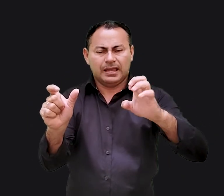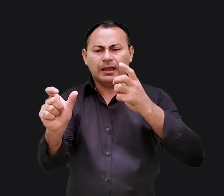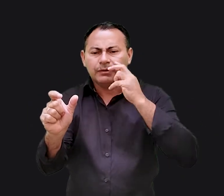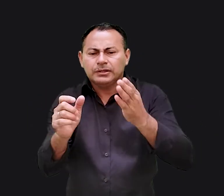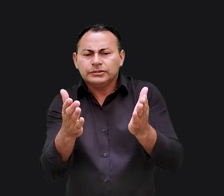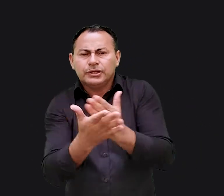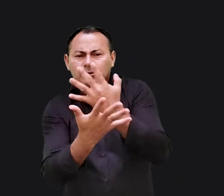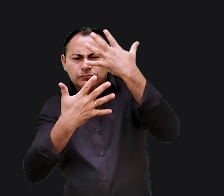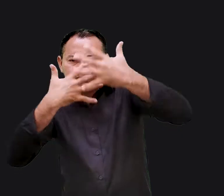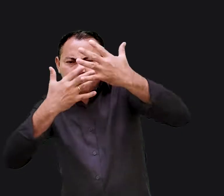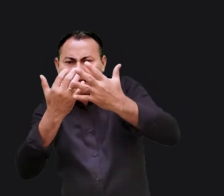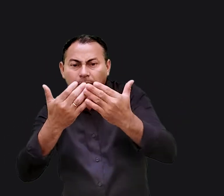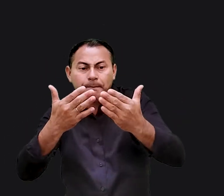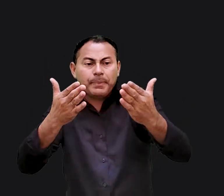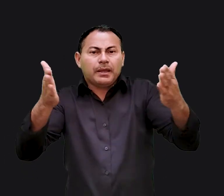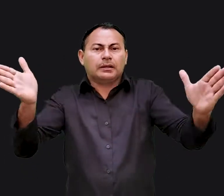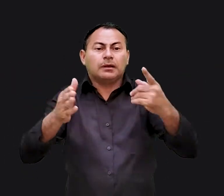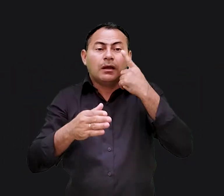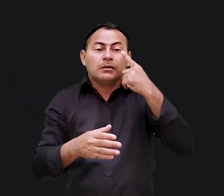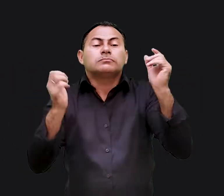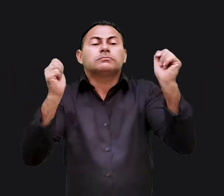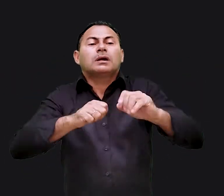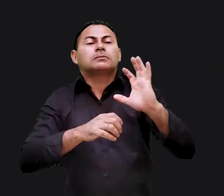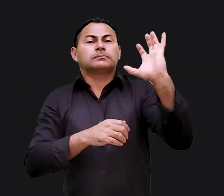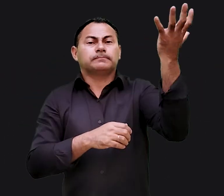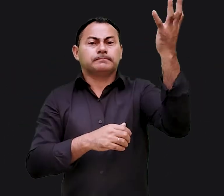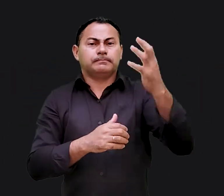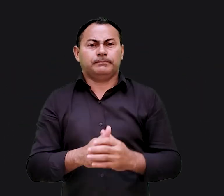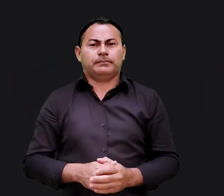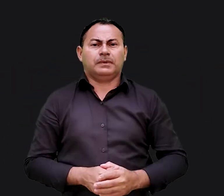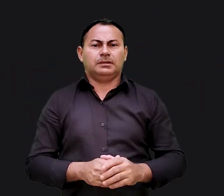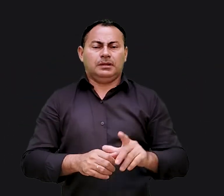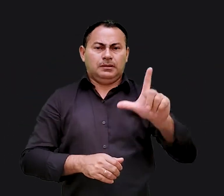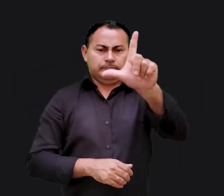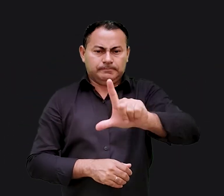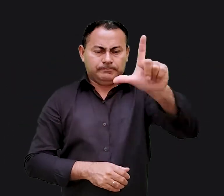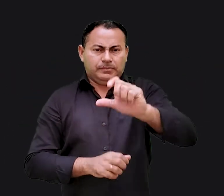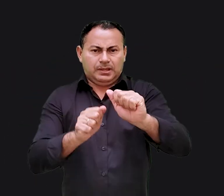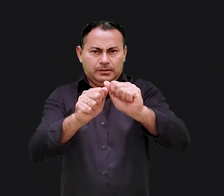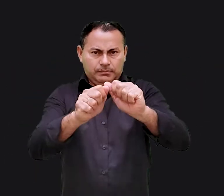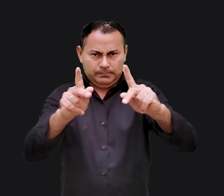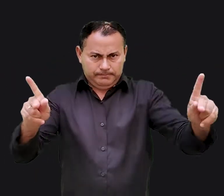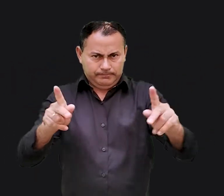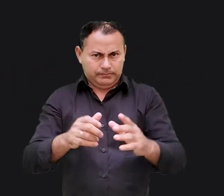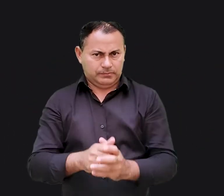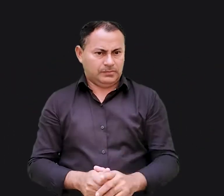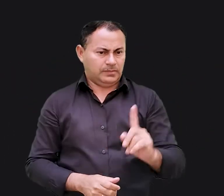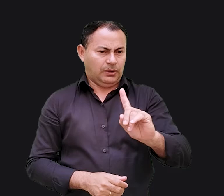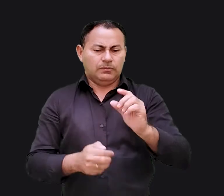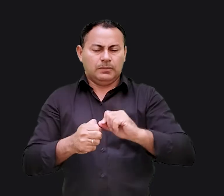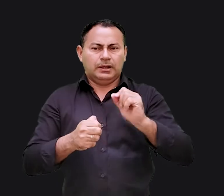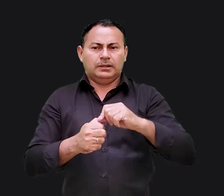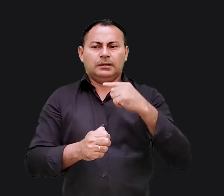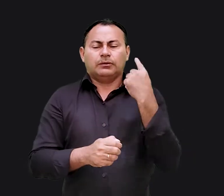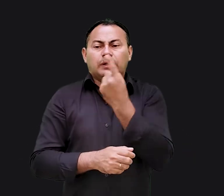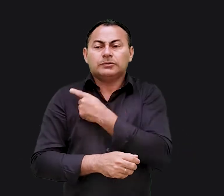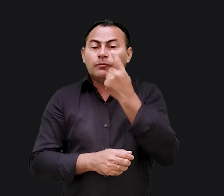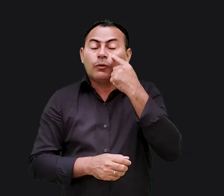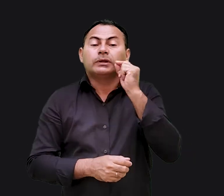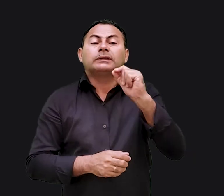para que se veja o que seria impossível de ser visto com ele. Esta literatura apocalíptica não apenas nos leva para trás